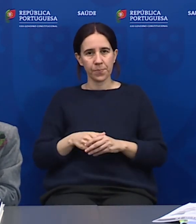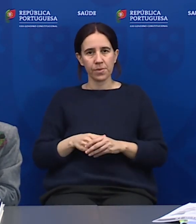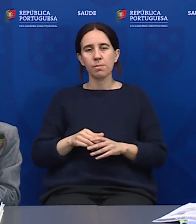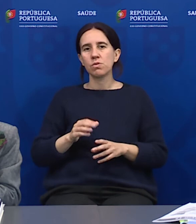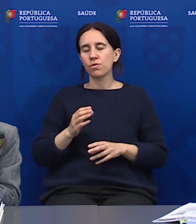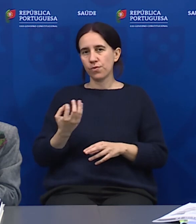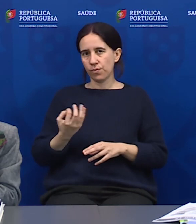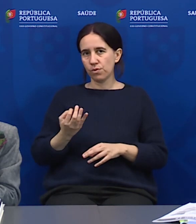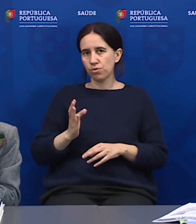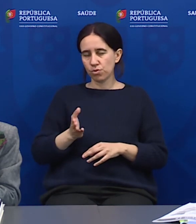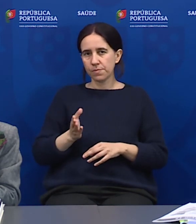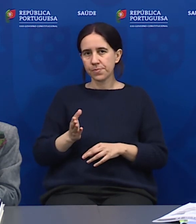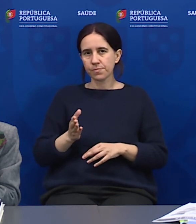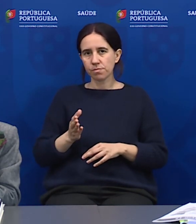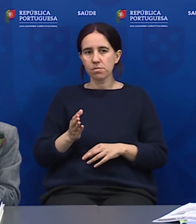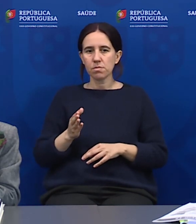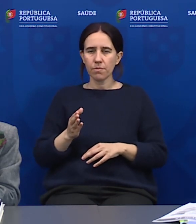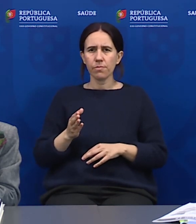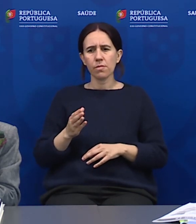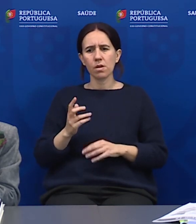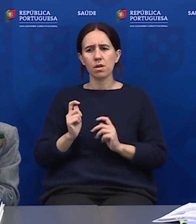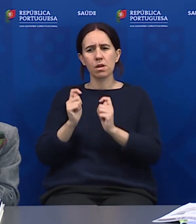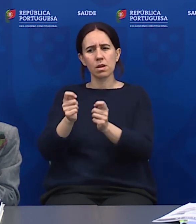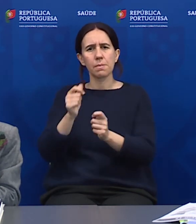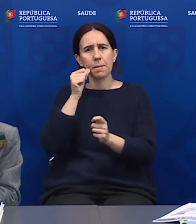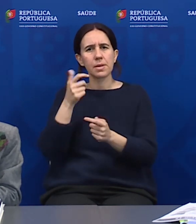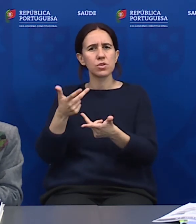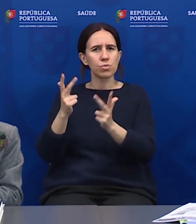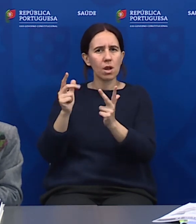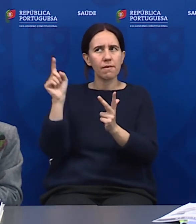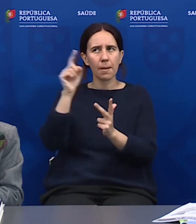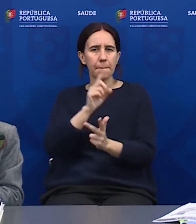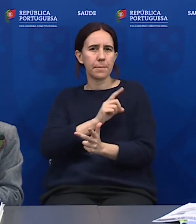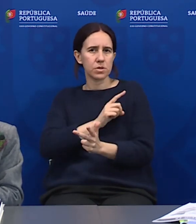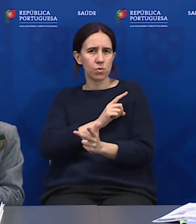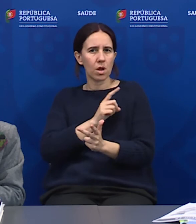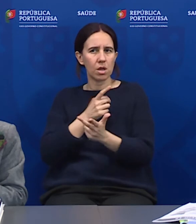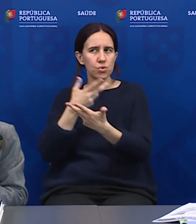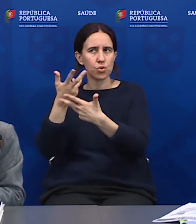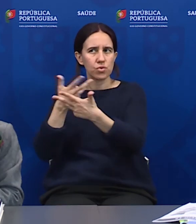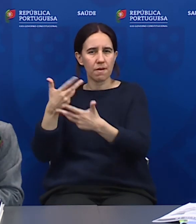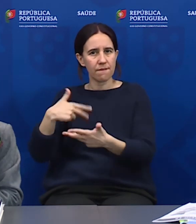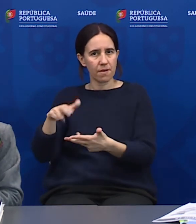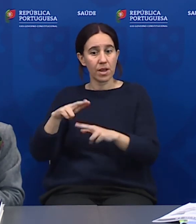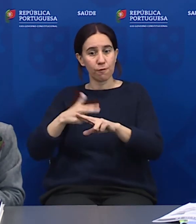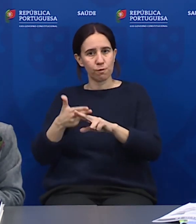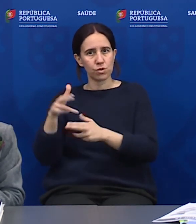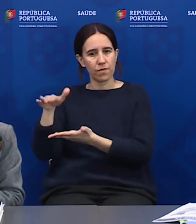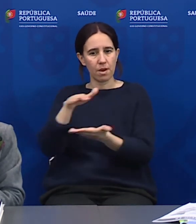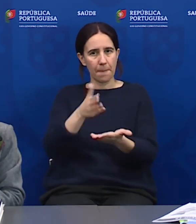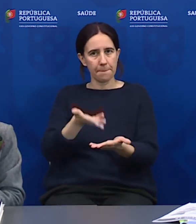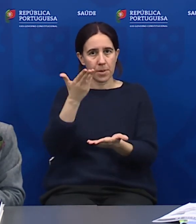feitas algumas estão atribuídas, algumas disponibilidades de particulares que também vão reforçar essa nossa